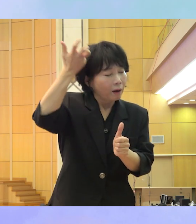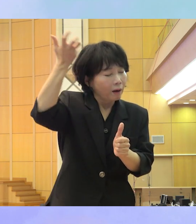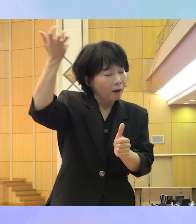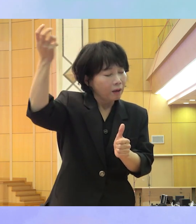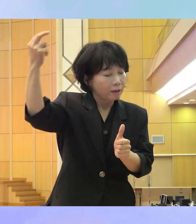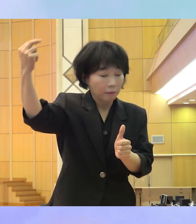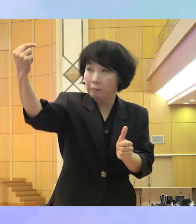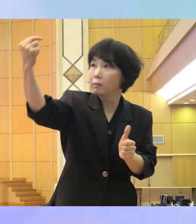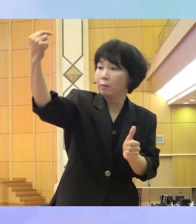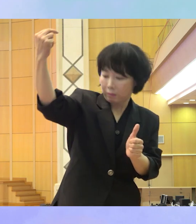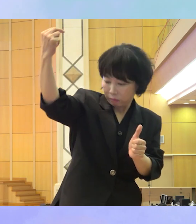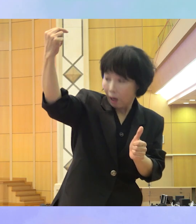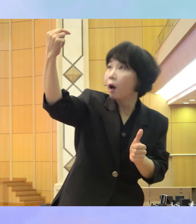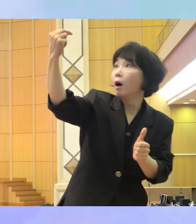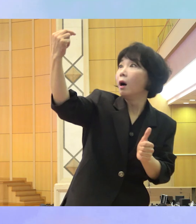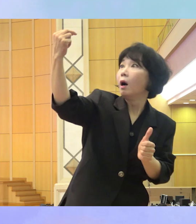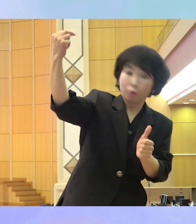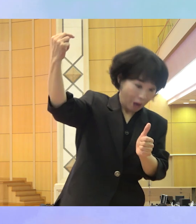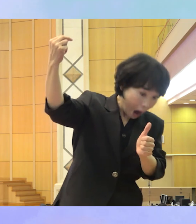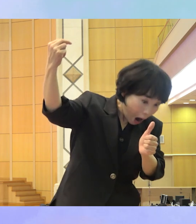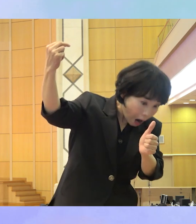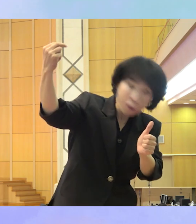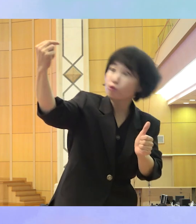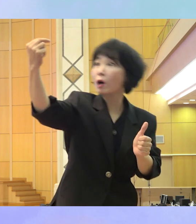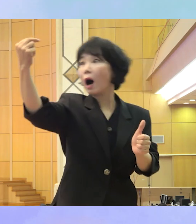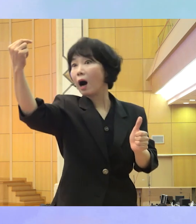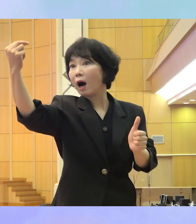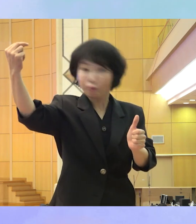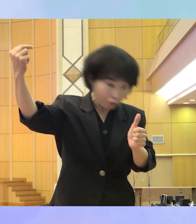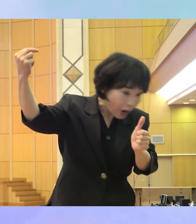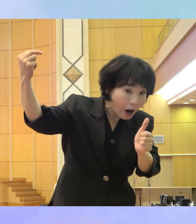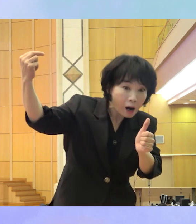지금 내 이 장면을